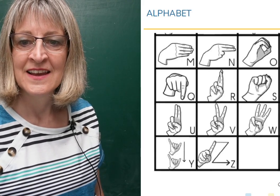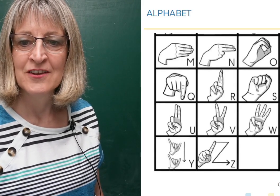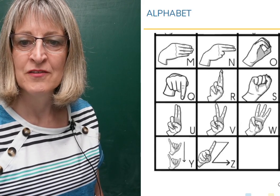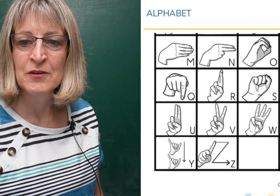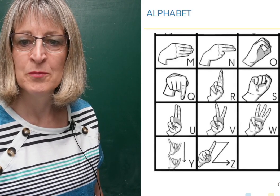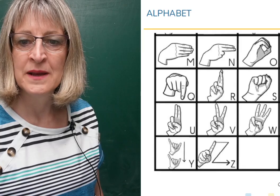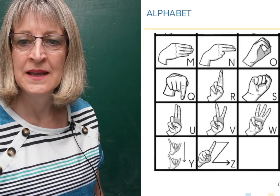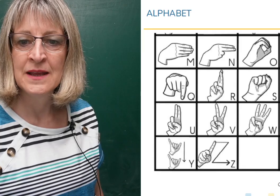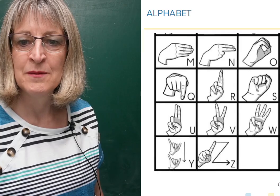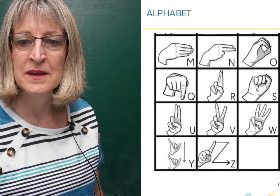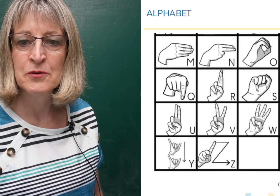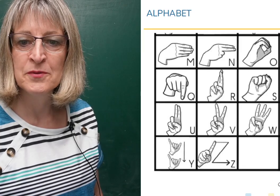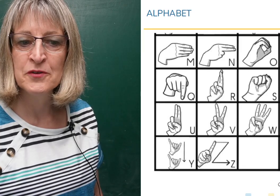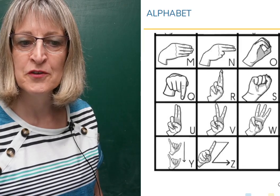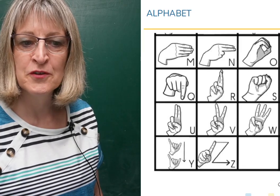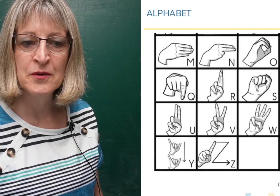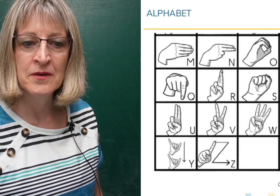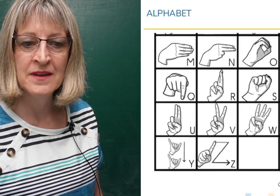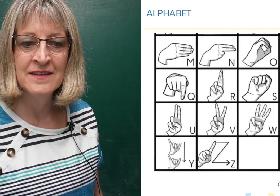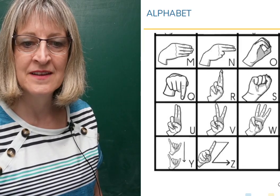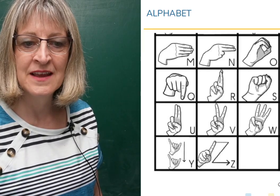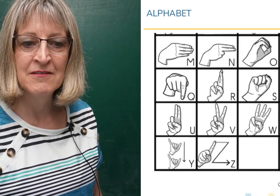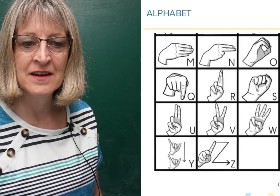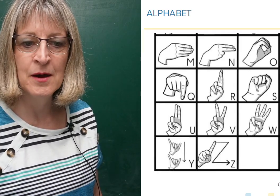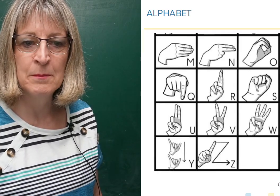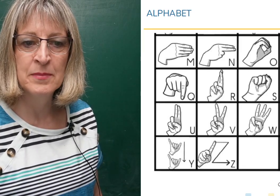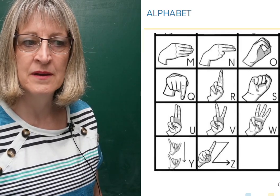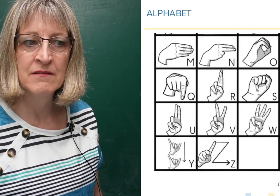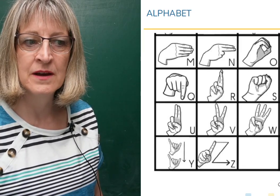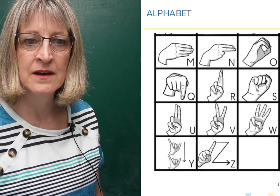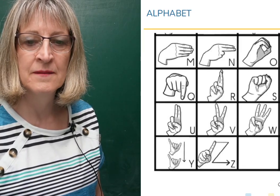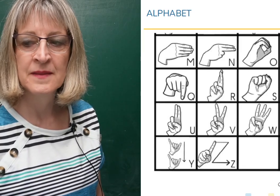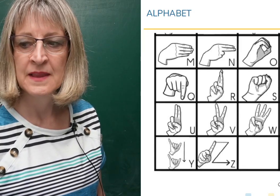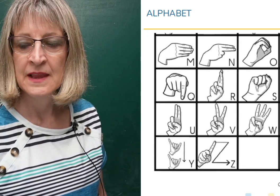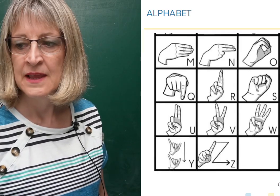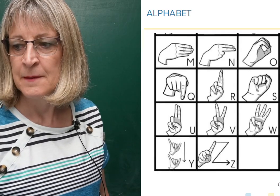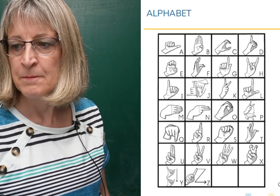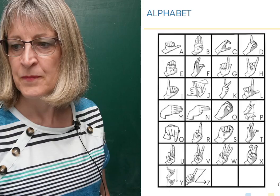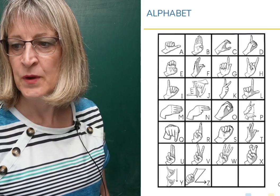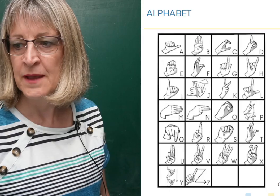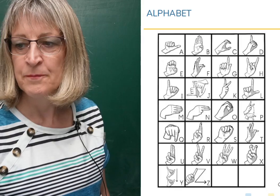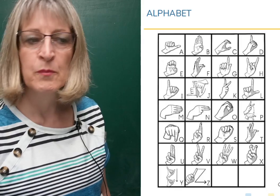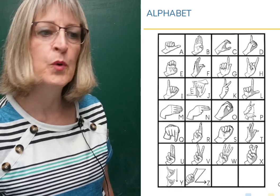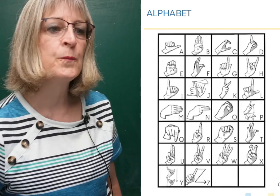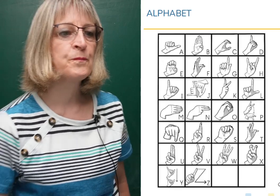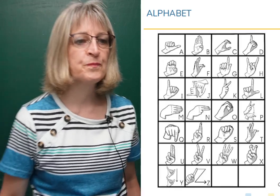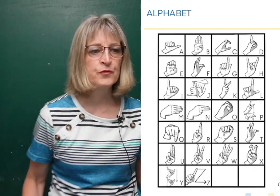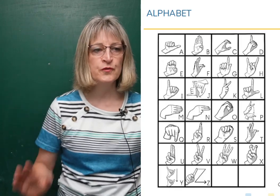Je vais couper les micros parce que j'entends des élèves. Hop, voilà. Ok? Bon, de toute façon,